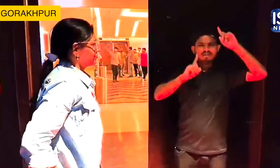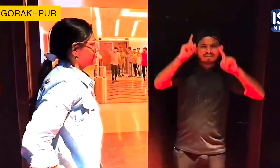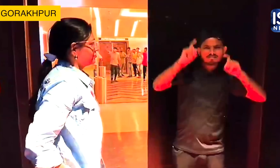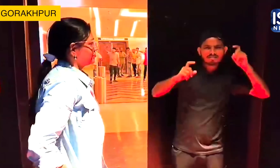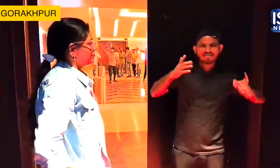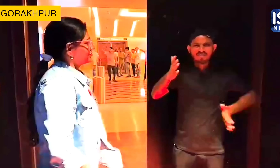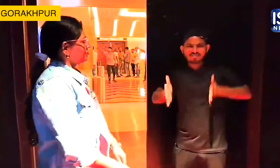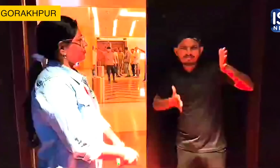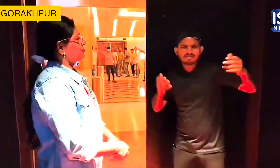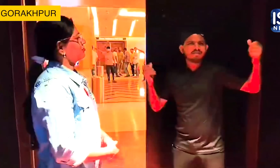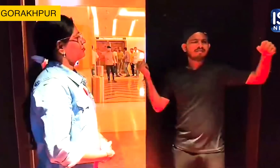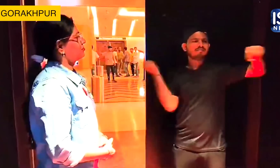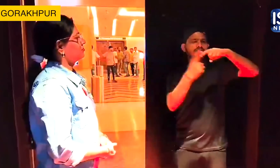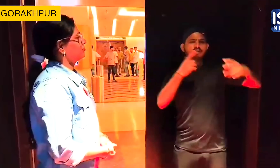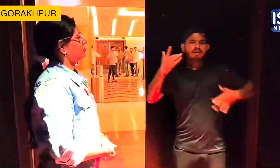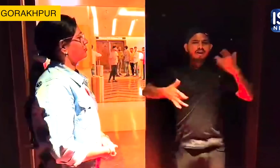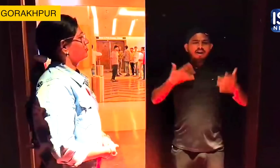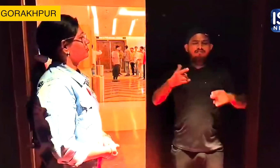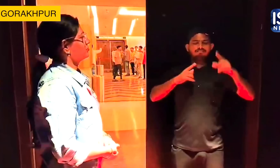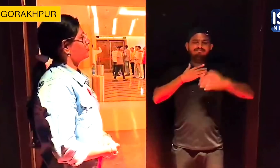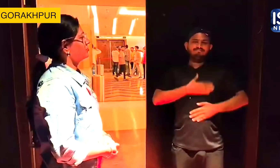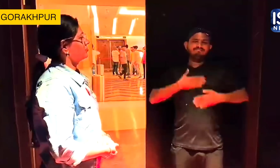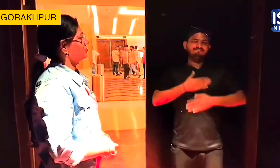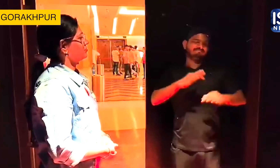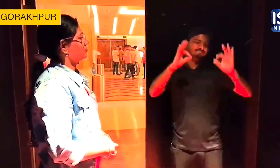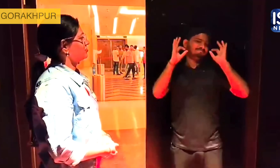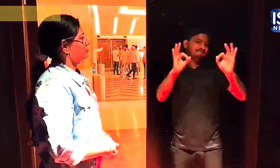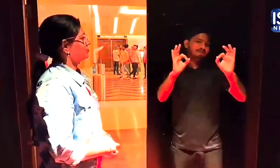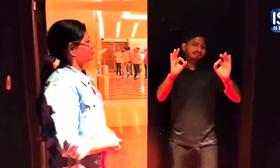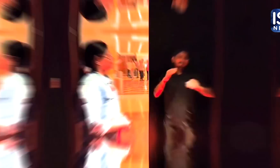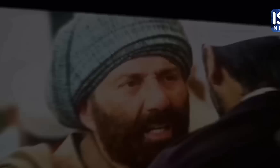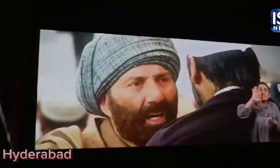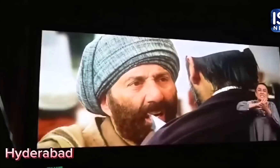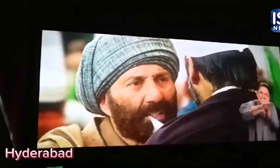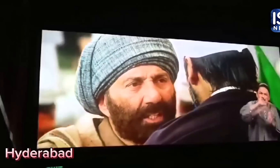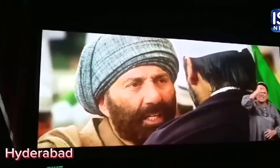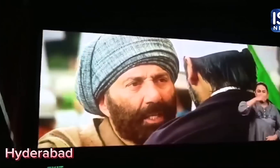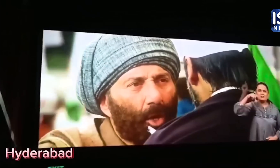बहुत अच्छा था। एक्सप्रेशन, साइंस सब सिंक में था। मैंने बहुत एंजॉय किया। परफेक्ट।